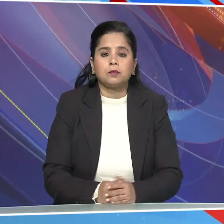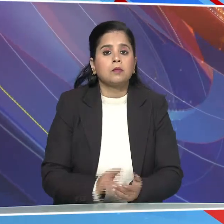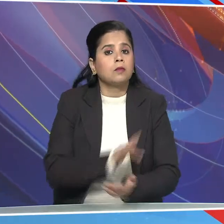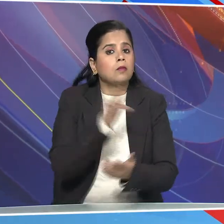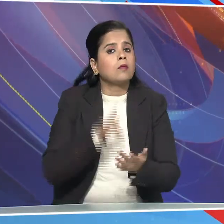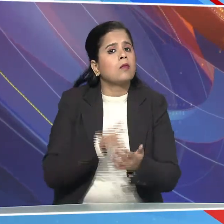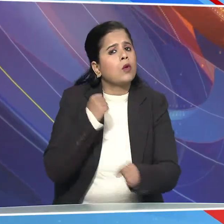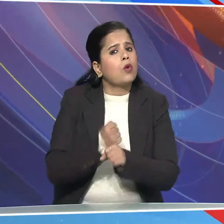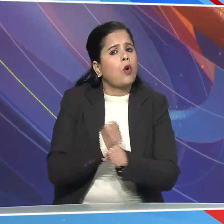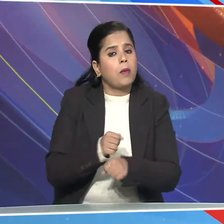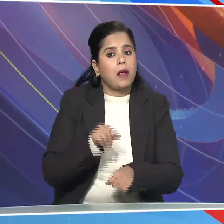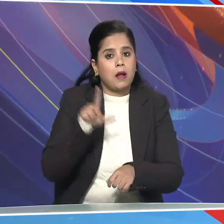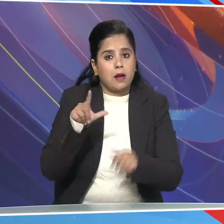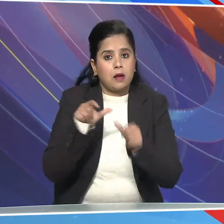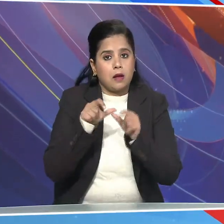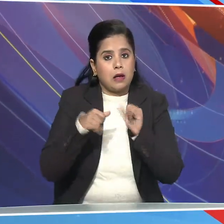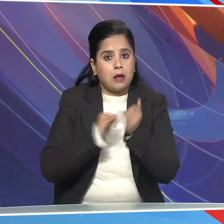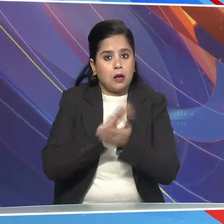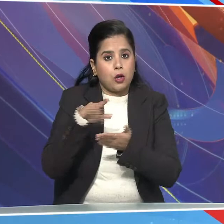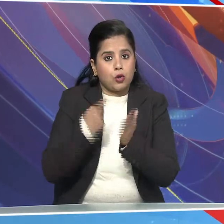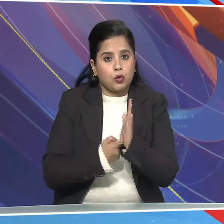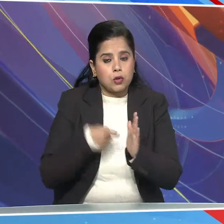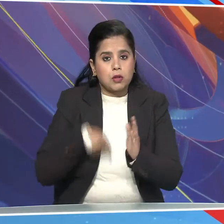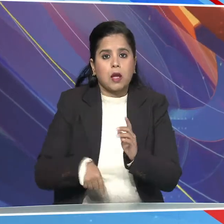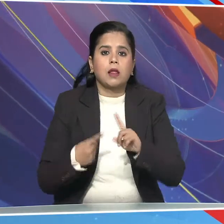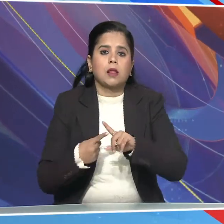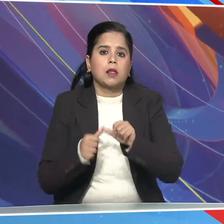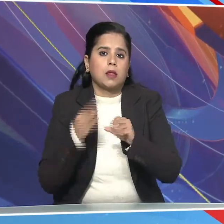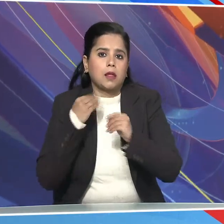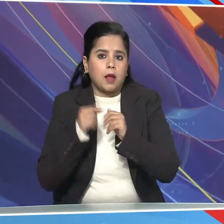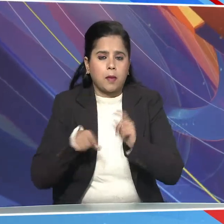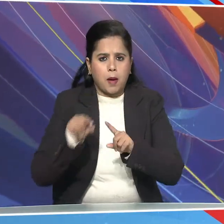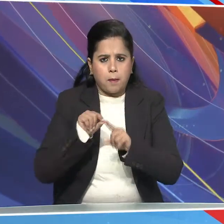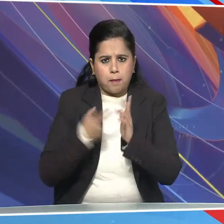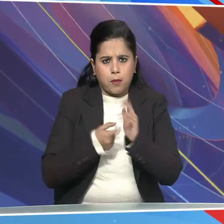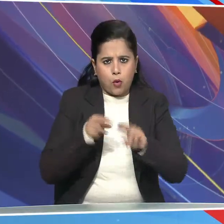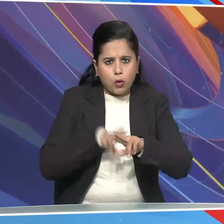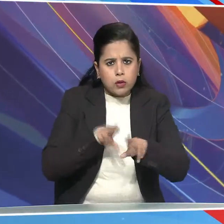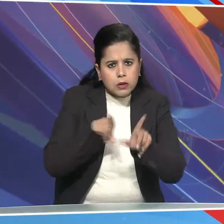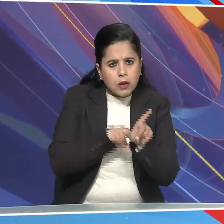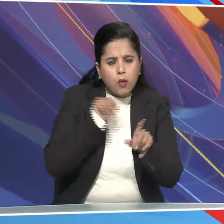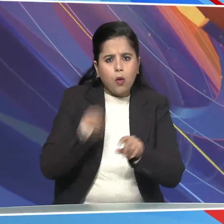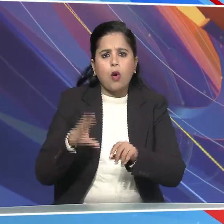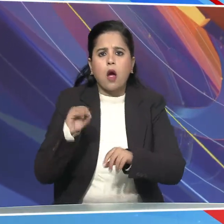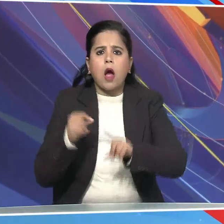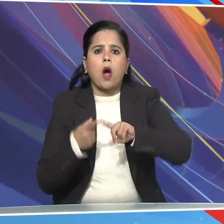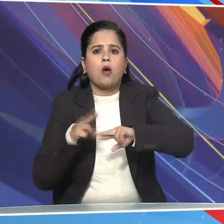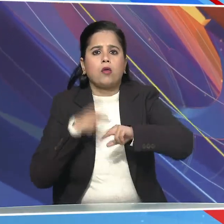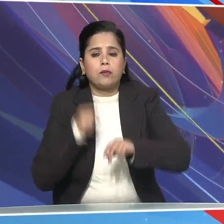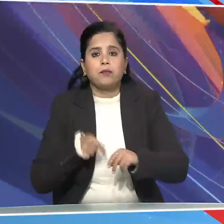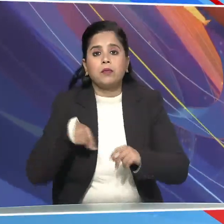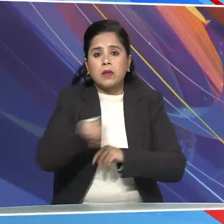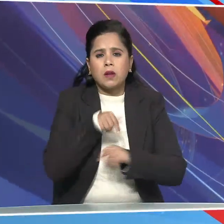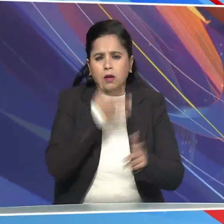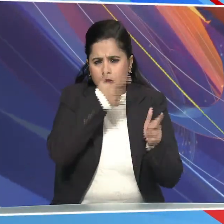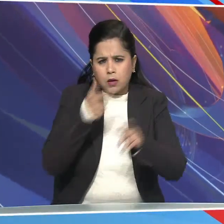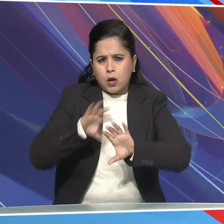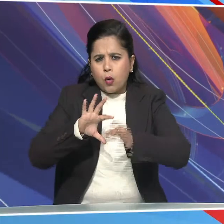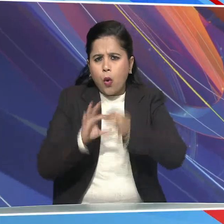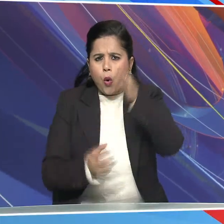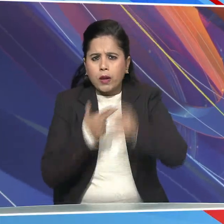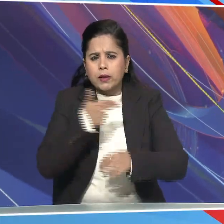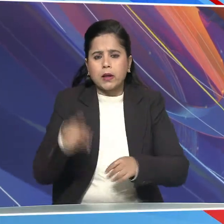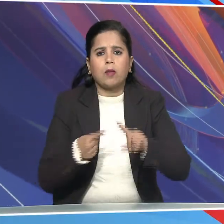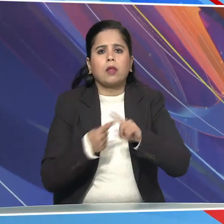केंद्र सरकार ने लश्करे तैबा के प्रोक्सी आउटफिट और आतंकी संगठन डी रेजिडेंस फ्रंट और इससे जुड़े